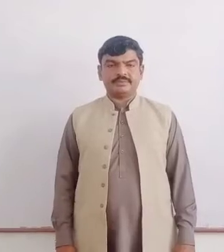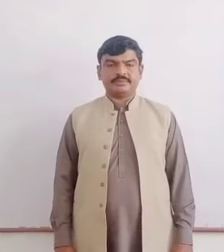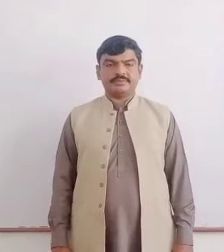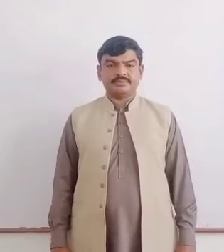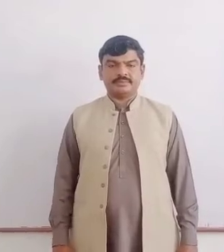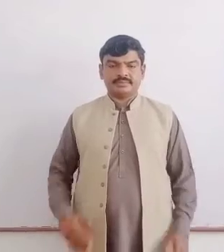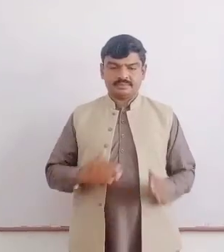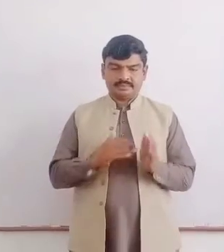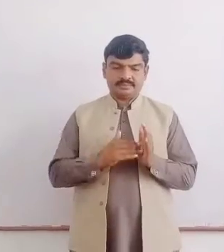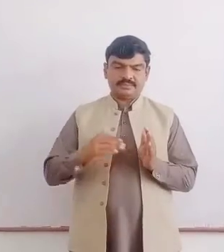मुकाम,